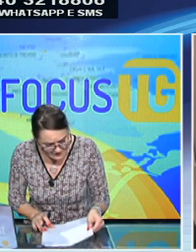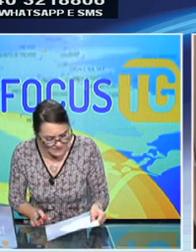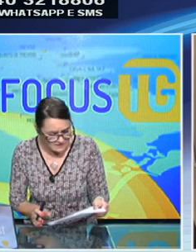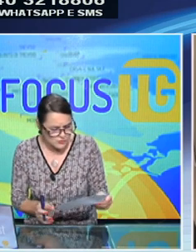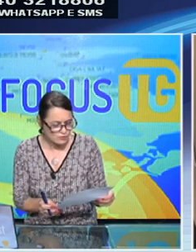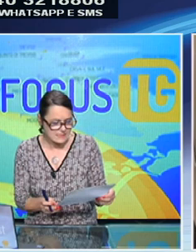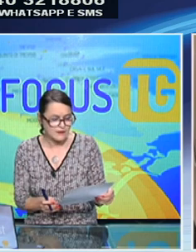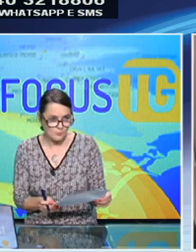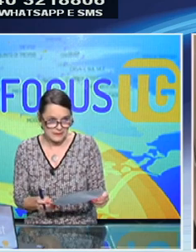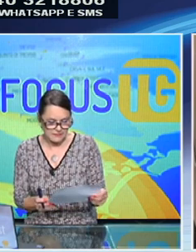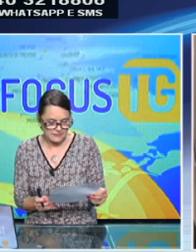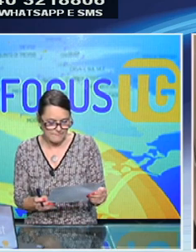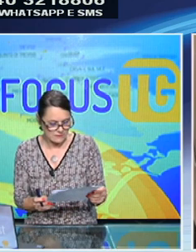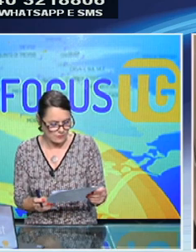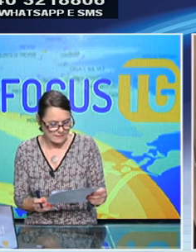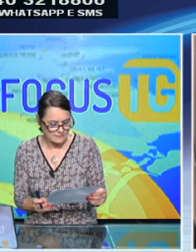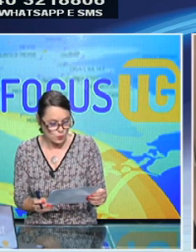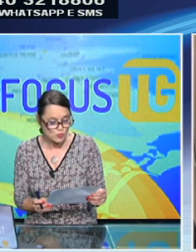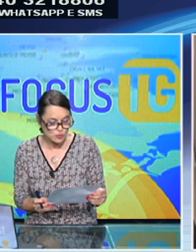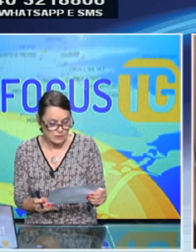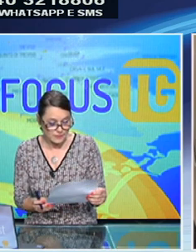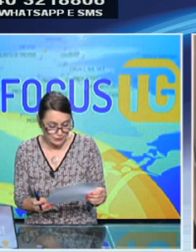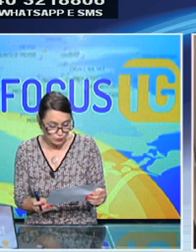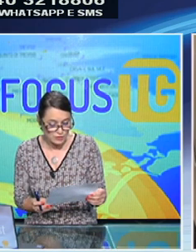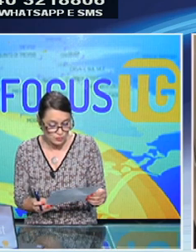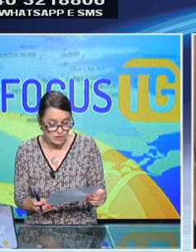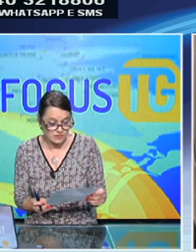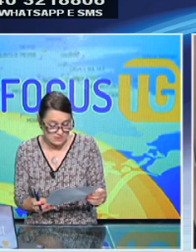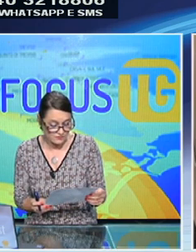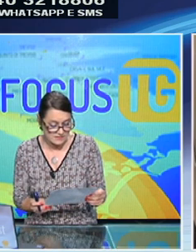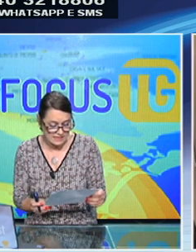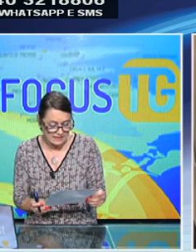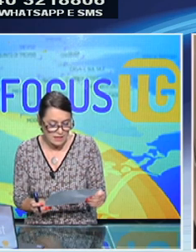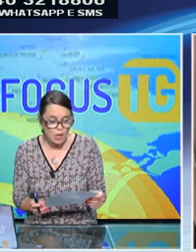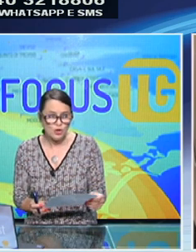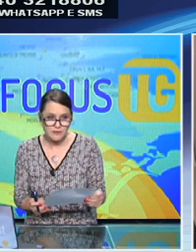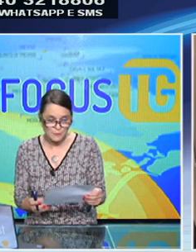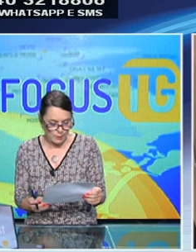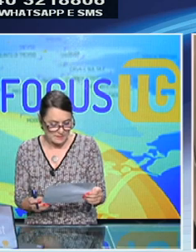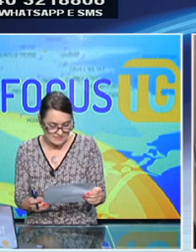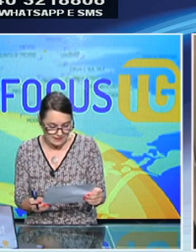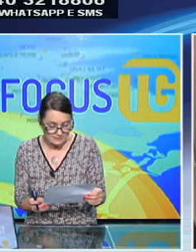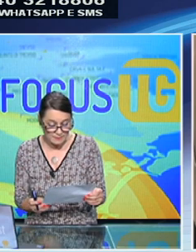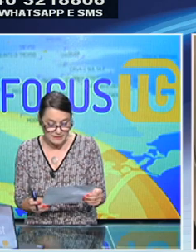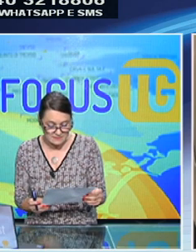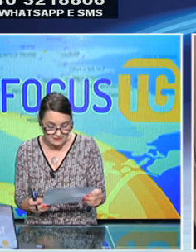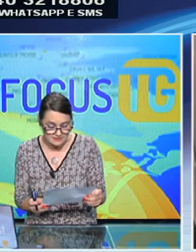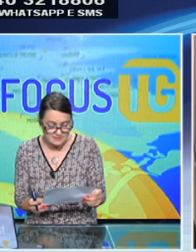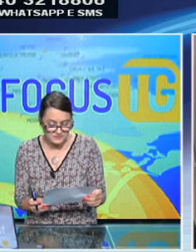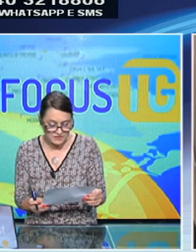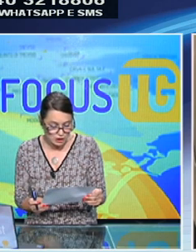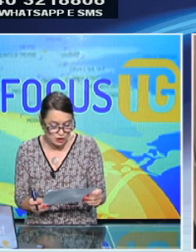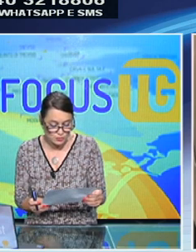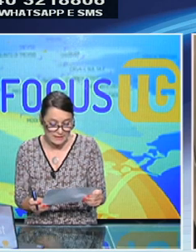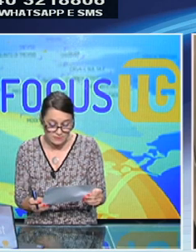Le partite IVA sono state completamente abbandonate, un sussidio ridicolo, nessuna agevolazione fiscale. Come si può pensare di ripartire se